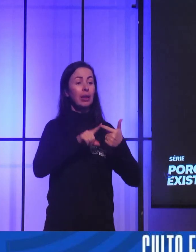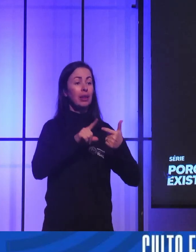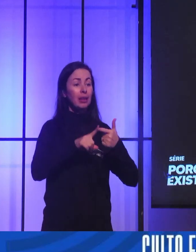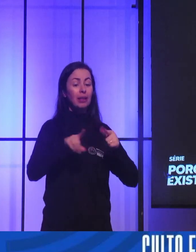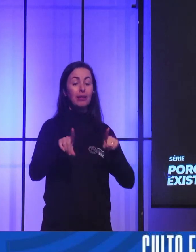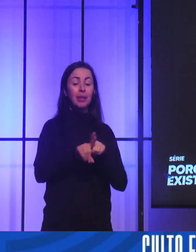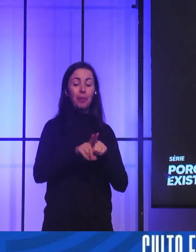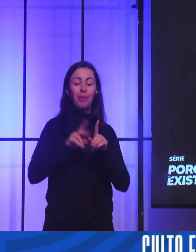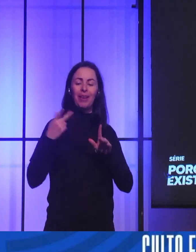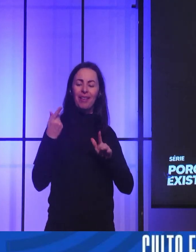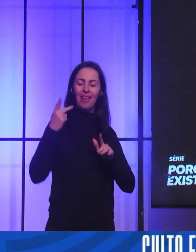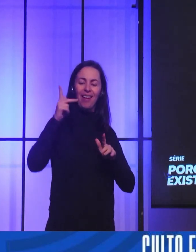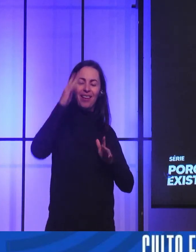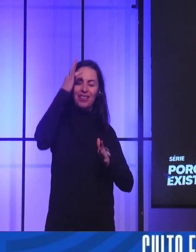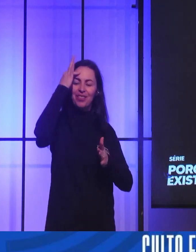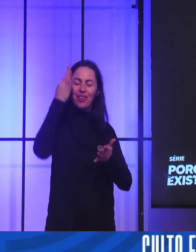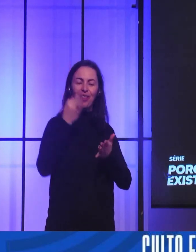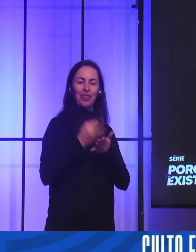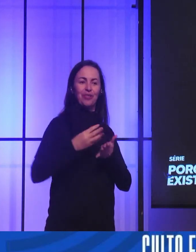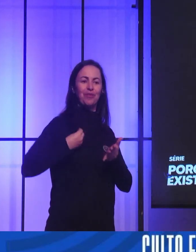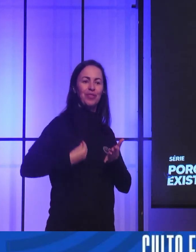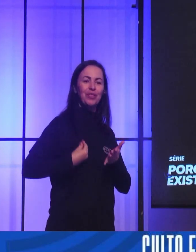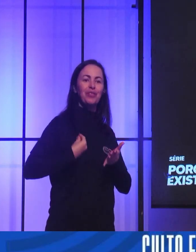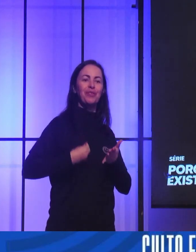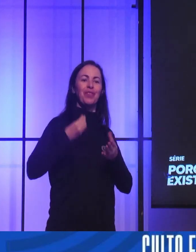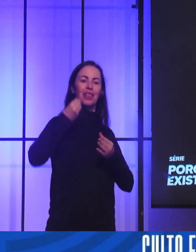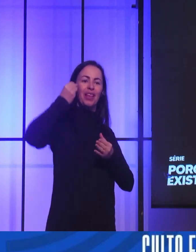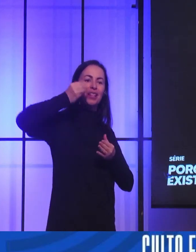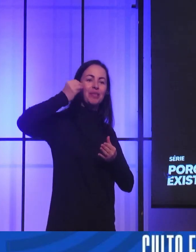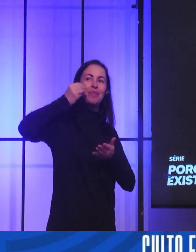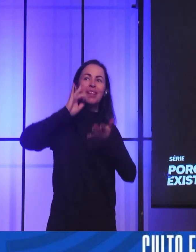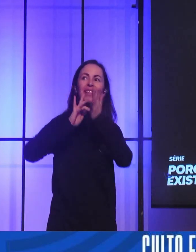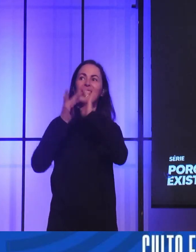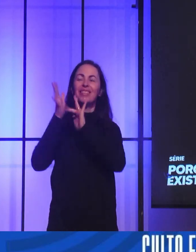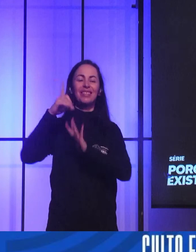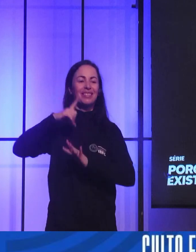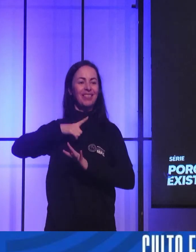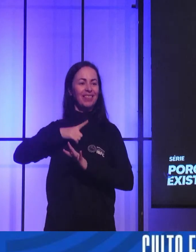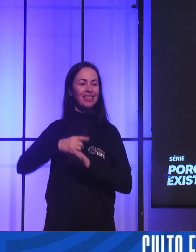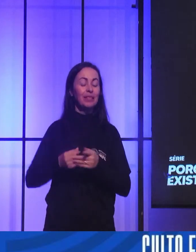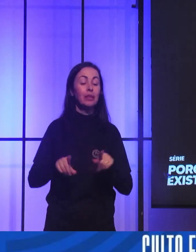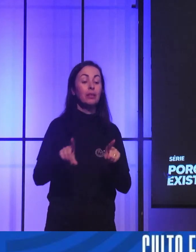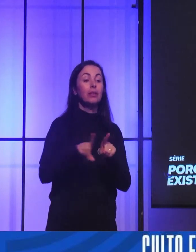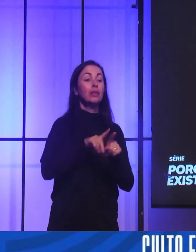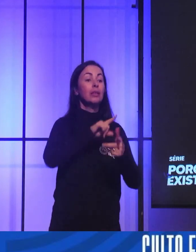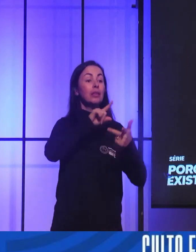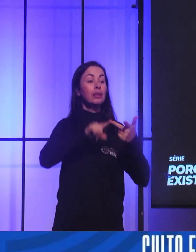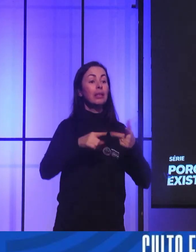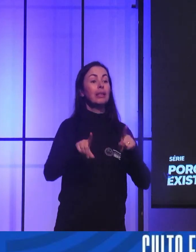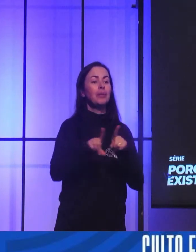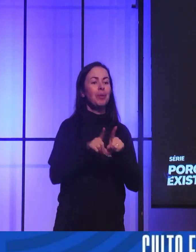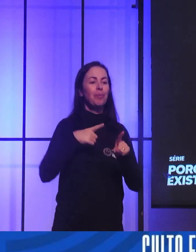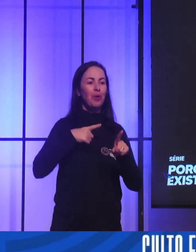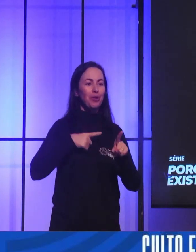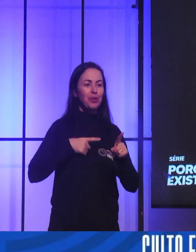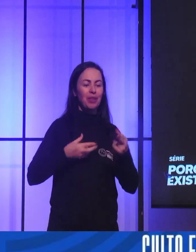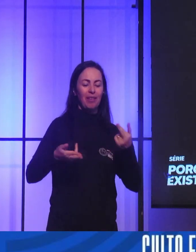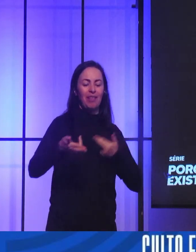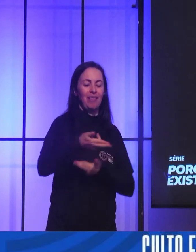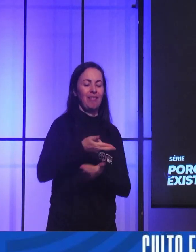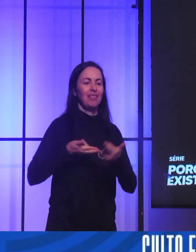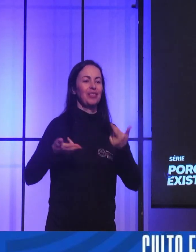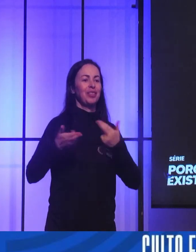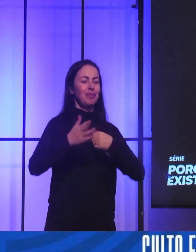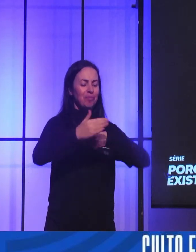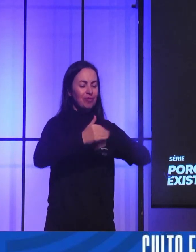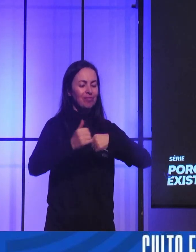compartilhando a sua história de fé, de vida, a sua experiência com Jesus. Você pode promover relacionamentos, você pode